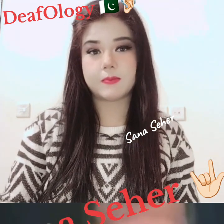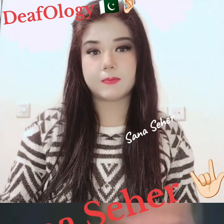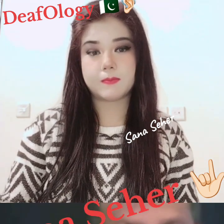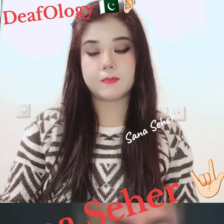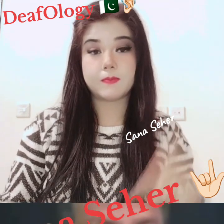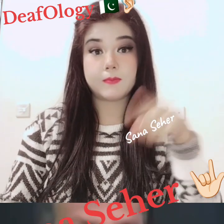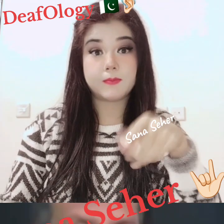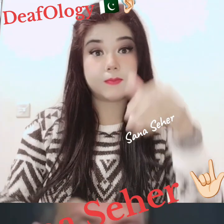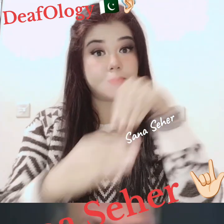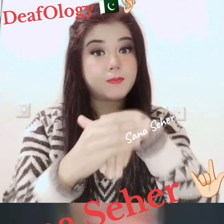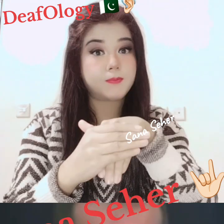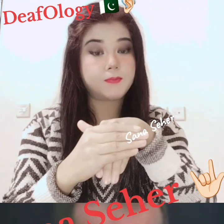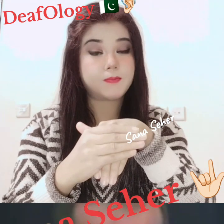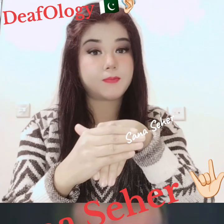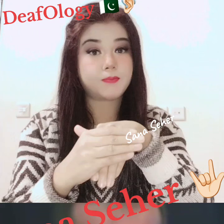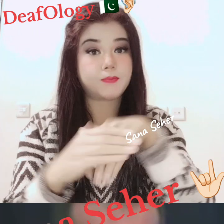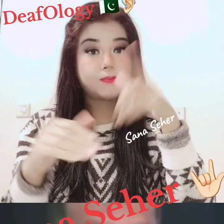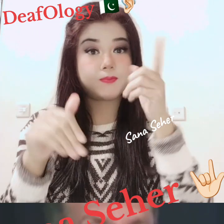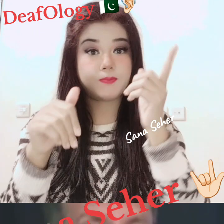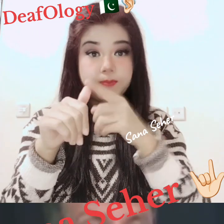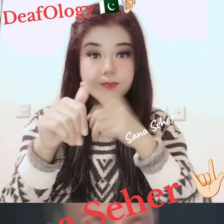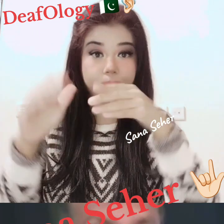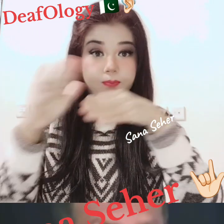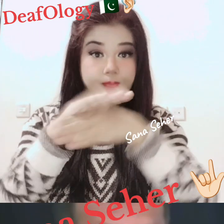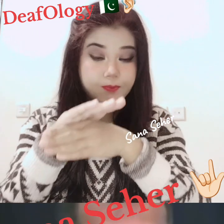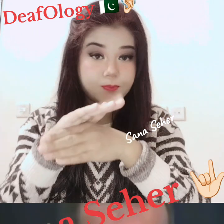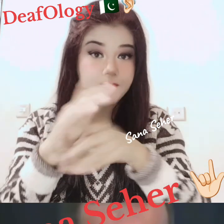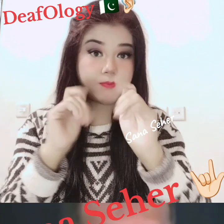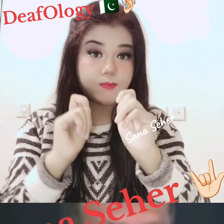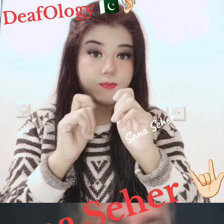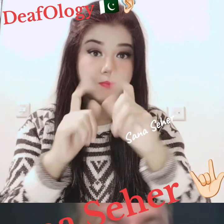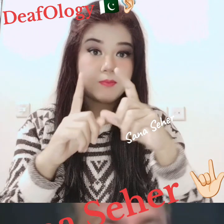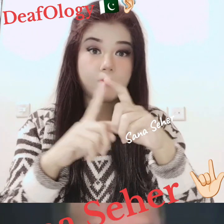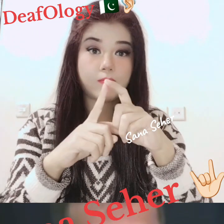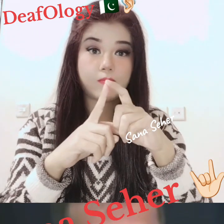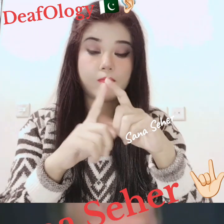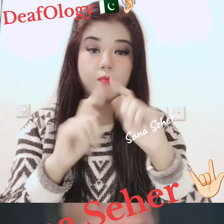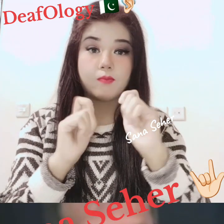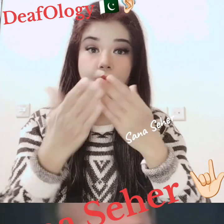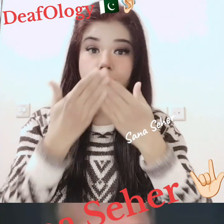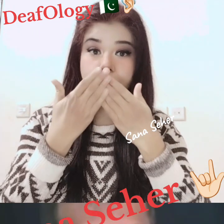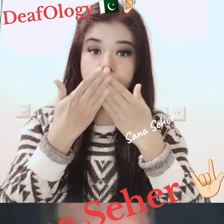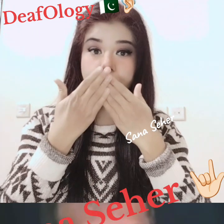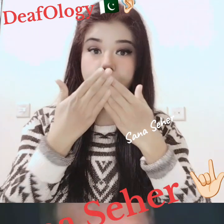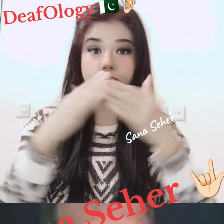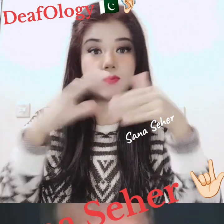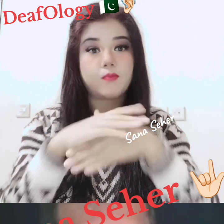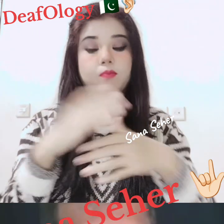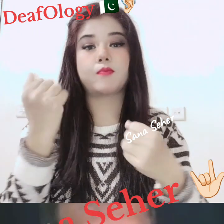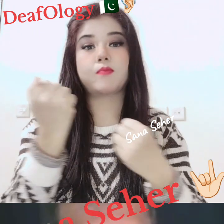اس میں آپ کے محکمہ داخلہ نے کام کرنا ہے تو آپ کے محکمہ تعلیم نے بھی کام کرنا ہے.